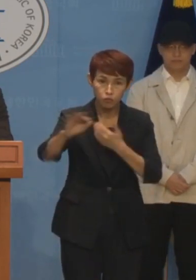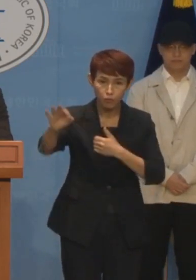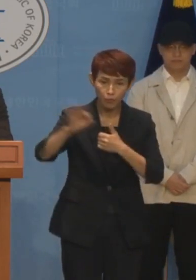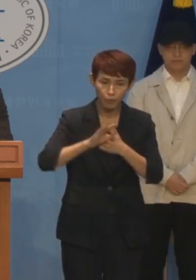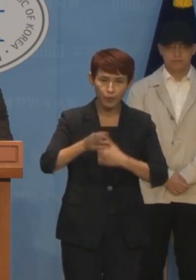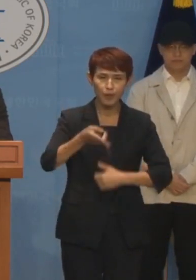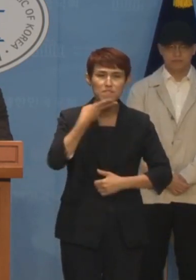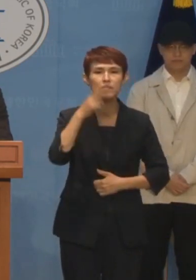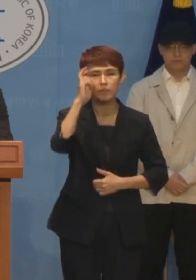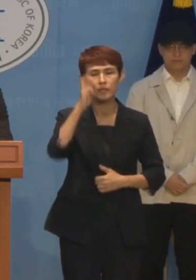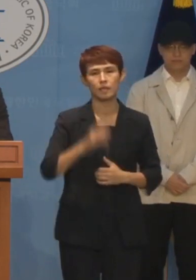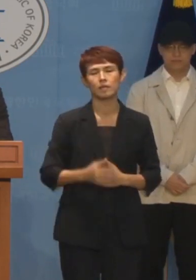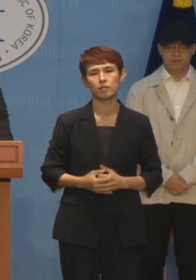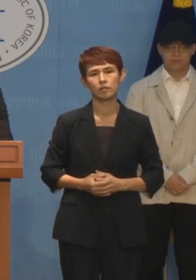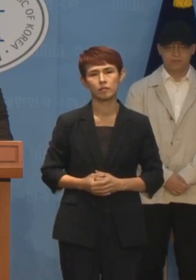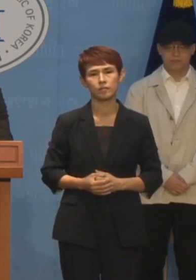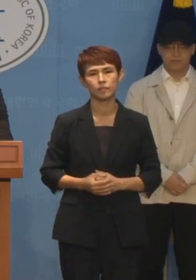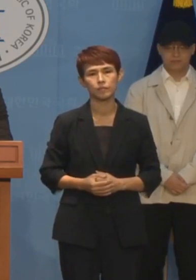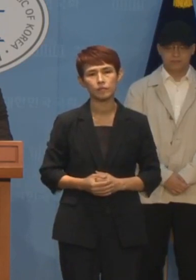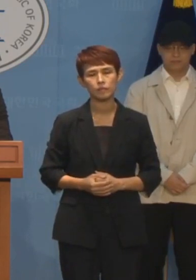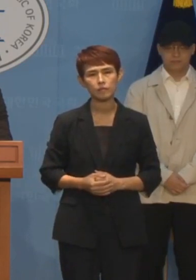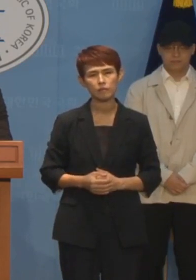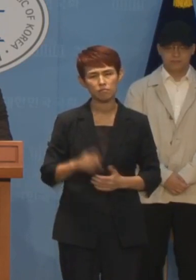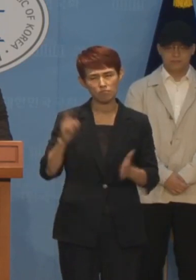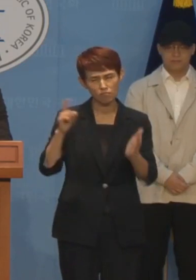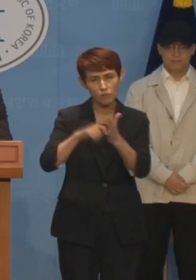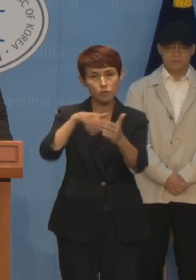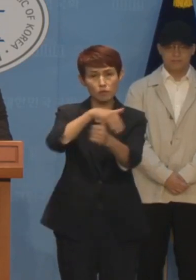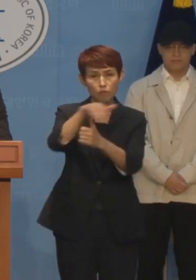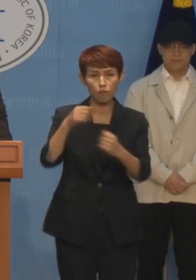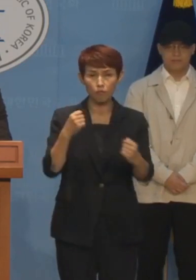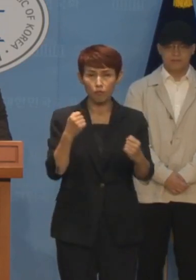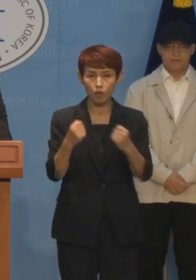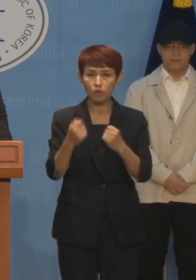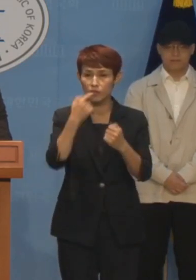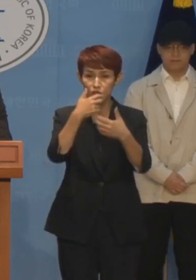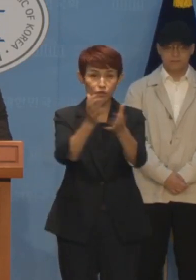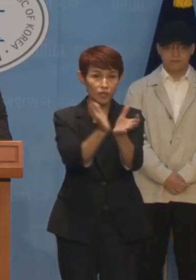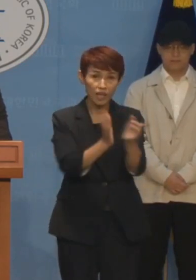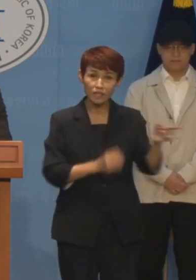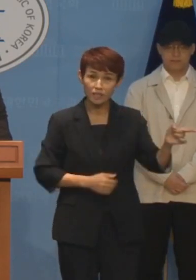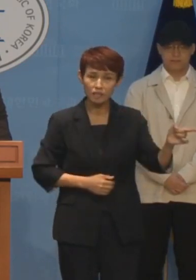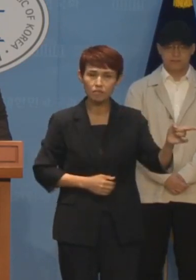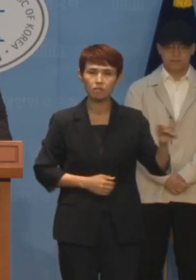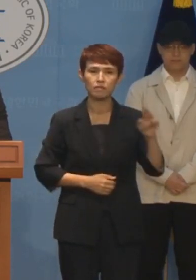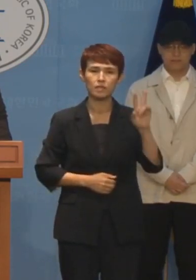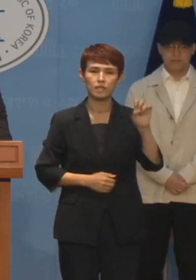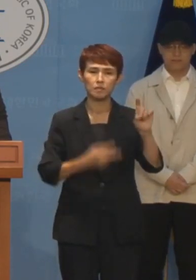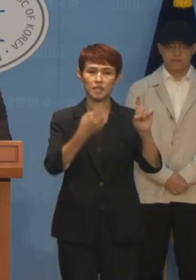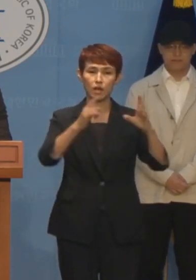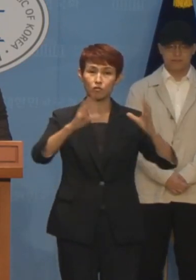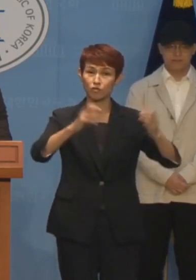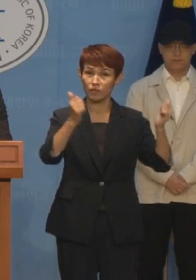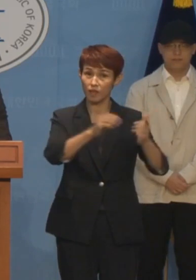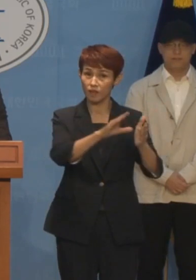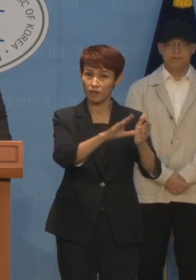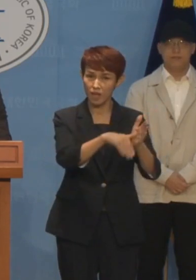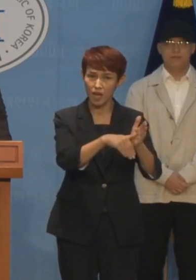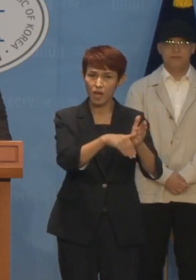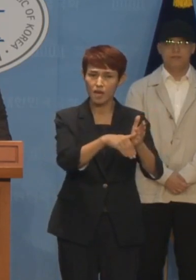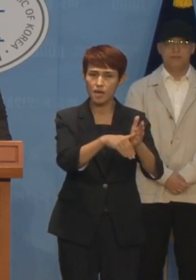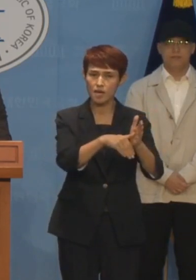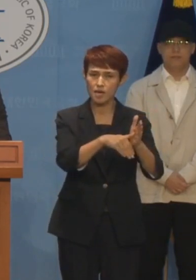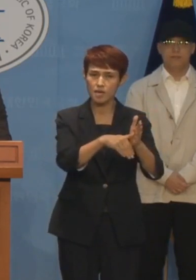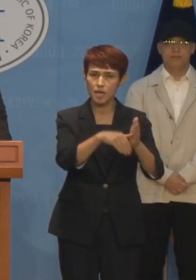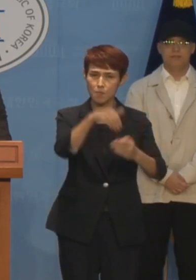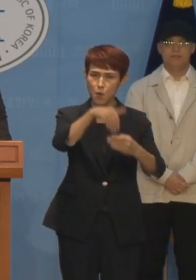못할 것입니다. 이런 비상상황 속에서도 더불어민주당은 지난 21대 국회 당시 어떻게든 한 표를